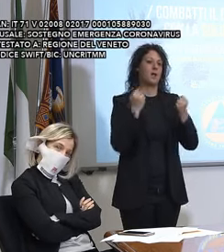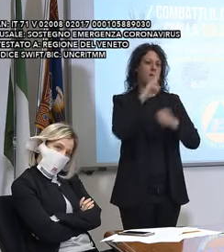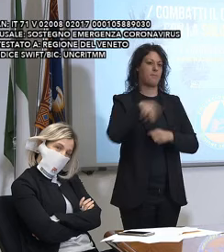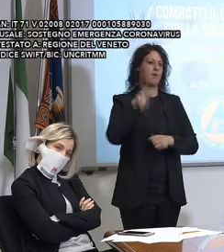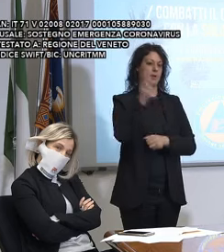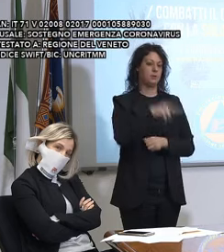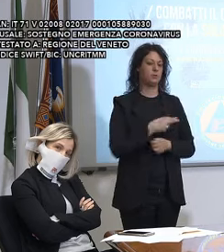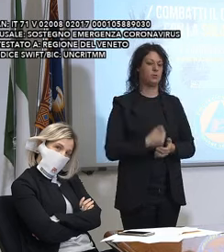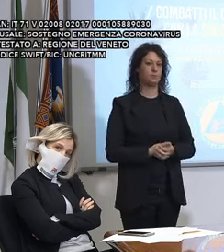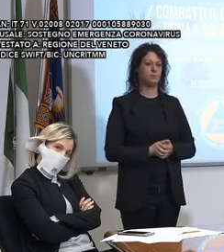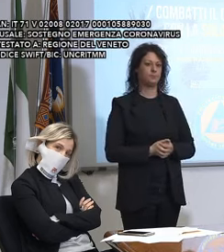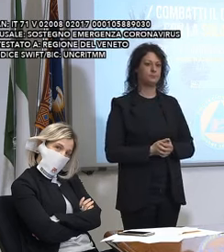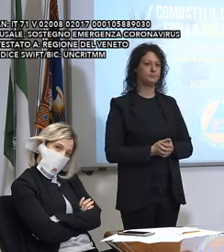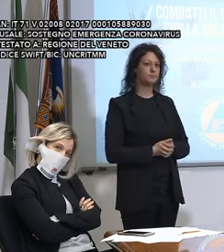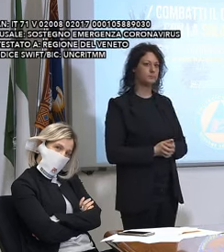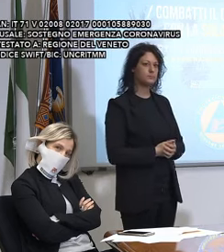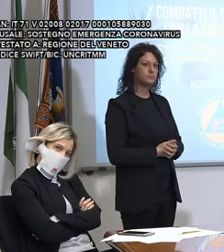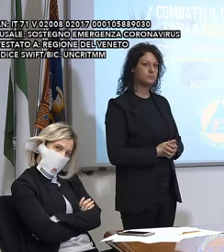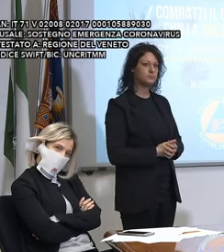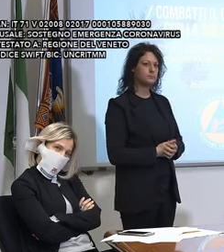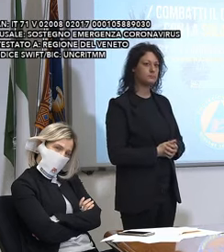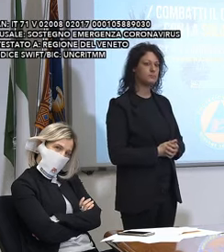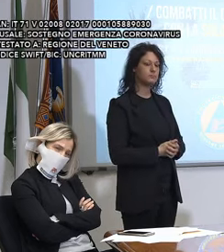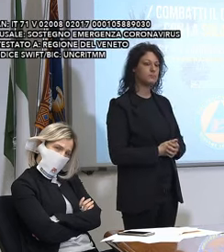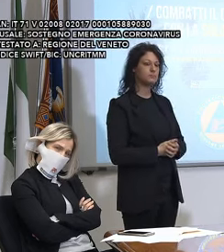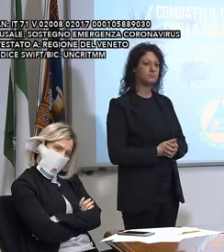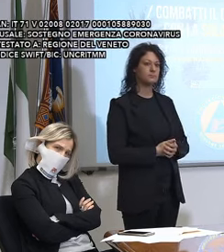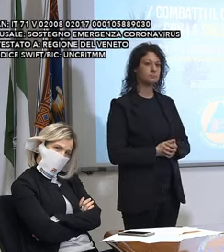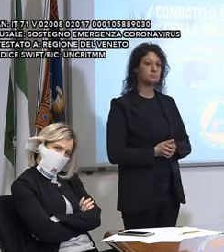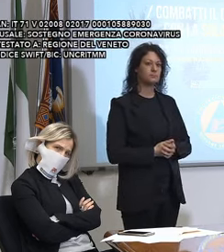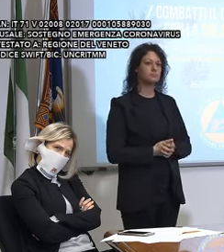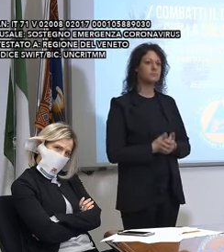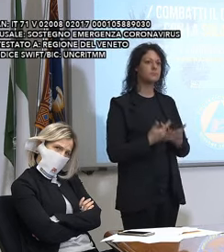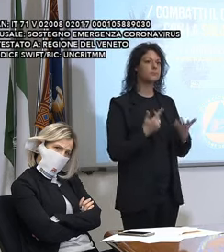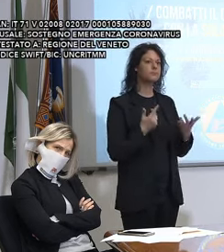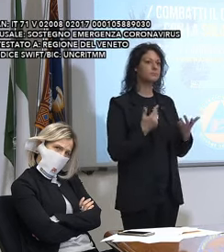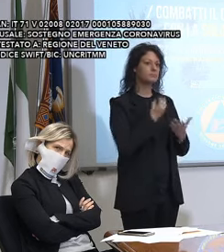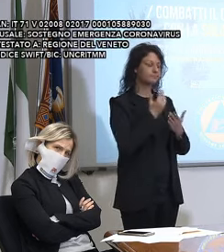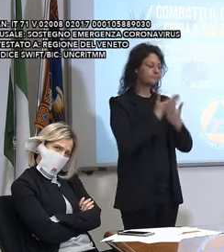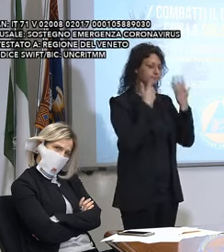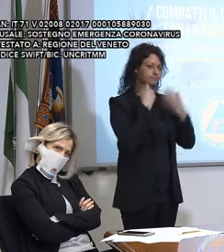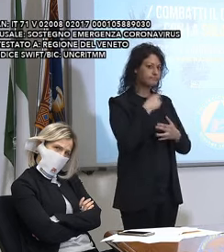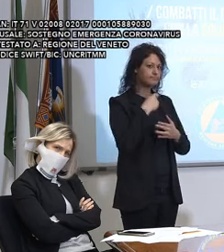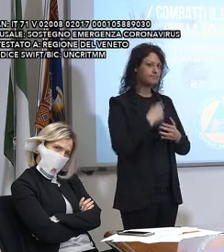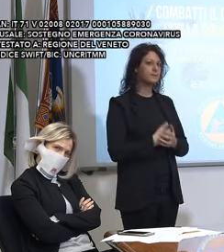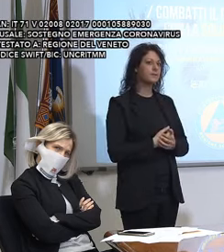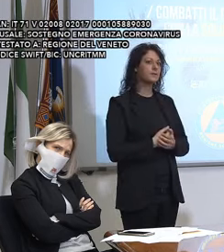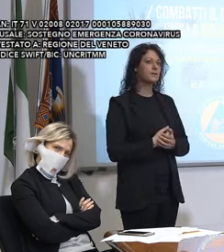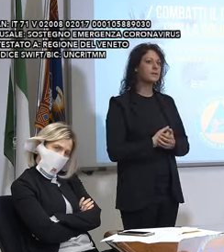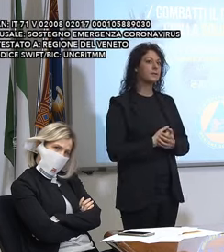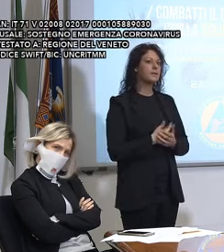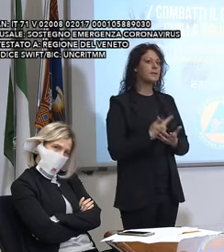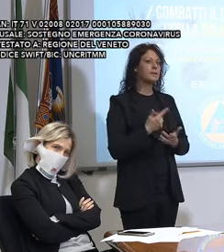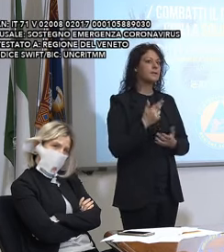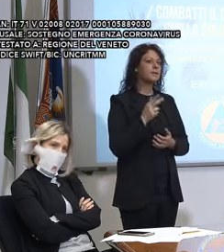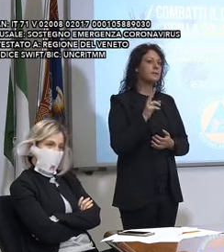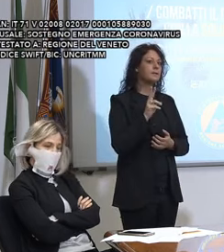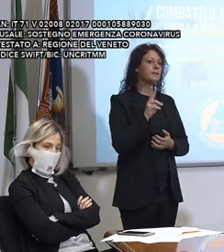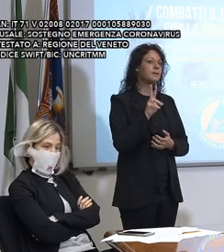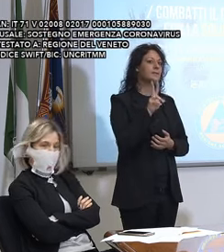buongiorno Presidente. C'è un'opera che a due giorni, insomma, il 22, finalmente avrà la sua firma. Sto parlando del nuovo